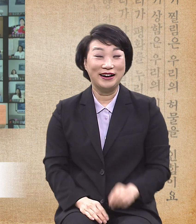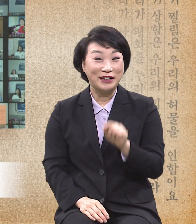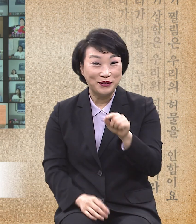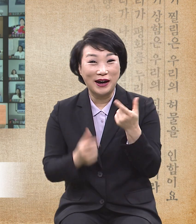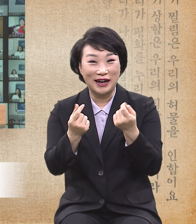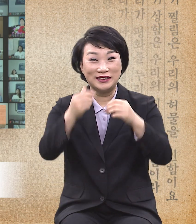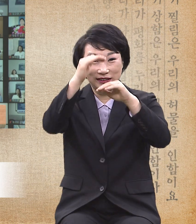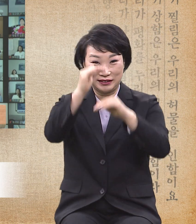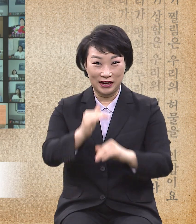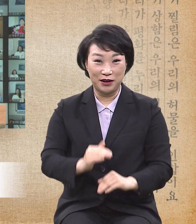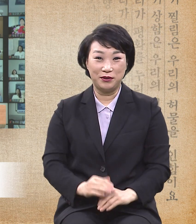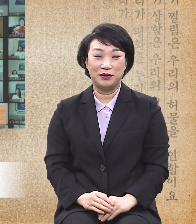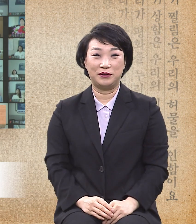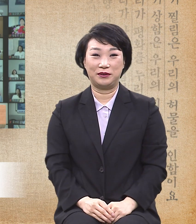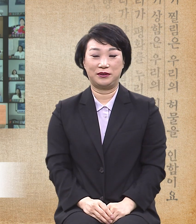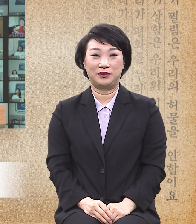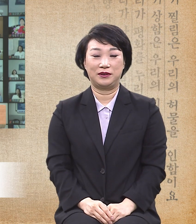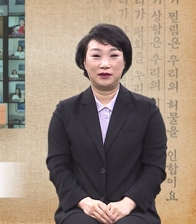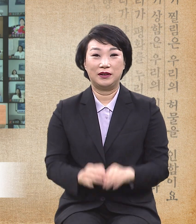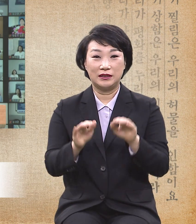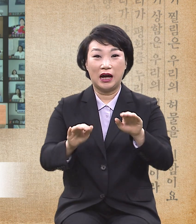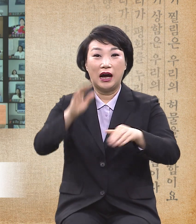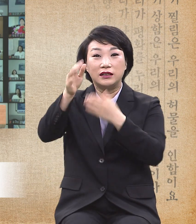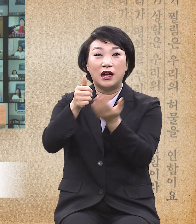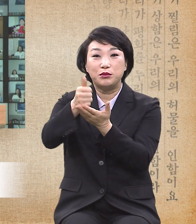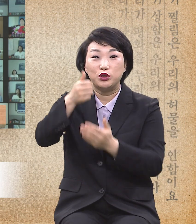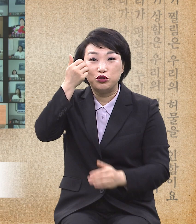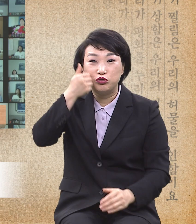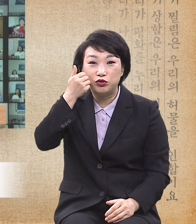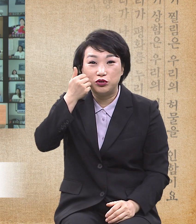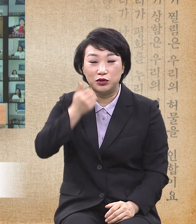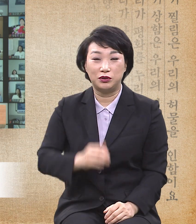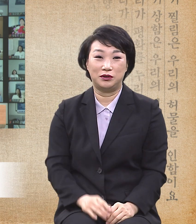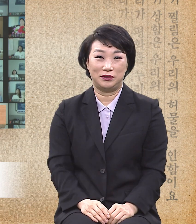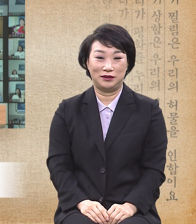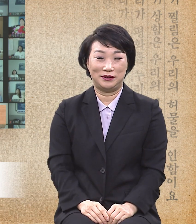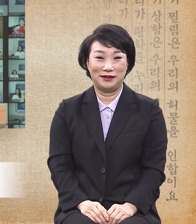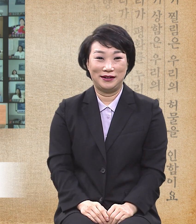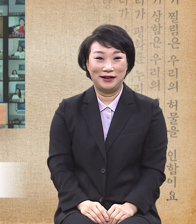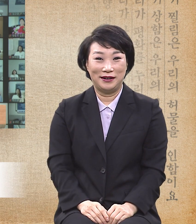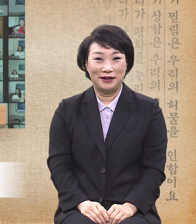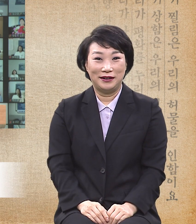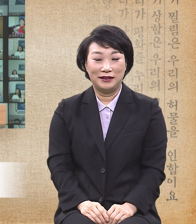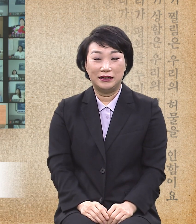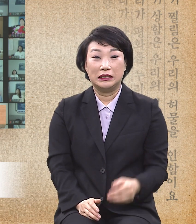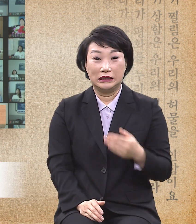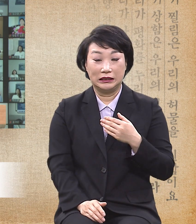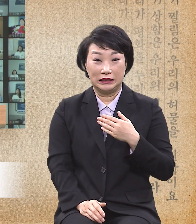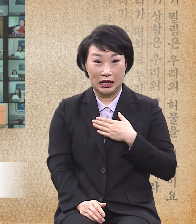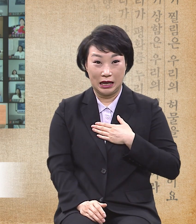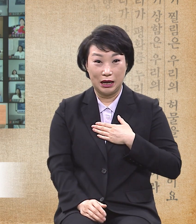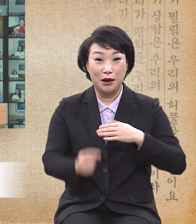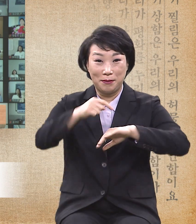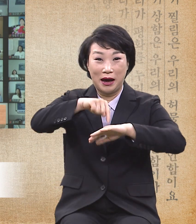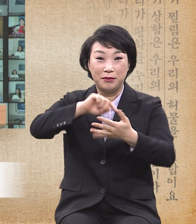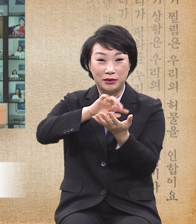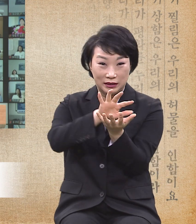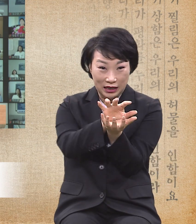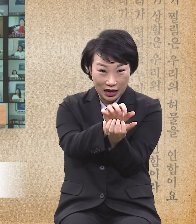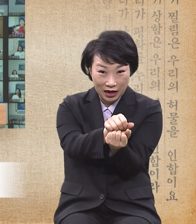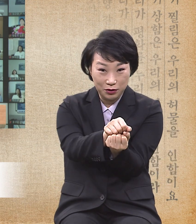이런 얘기입니다. 하나님이 누구냐? 하나님이 네 마음을